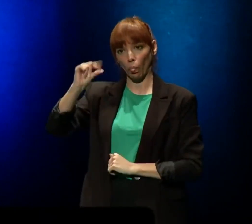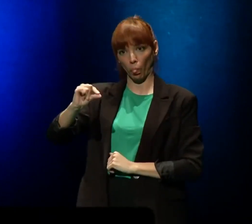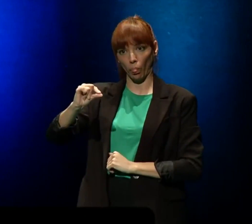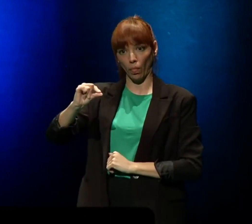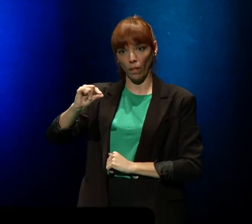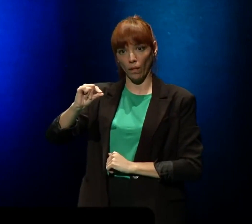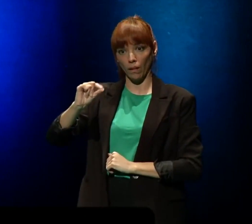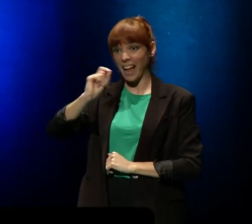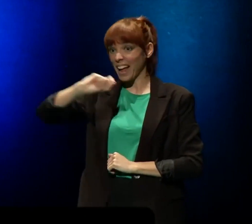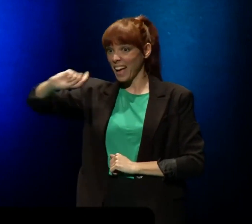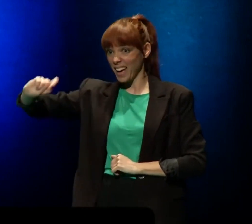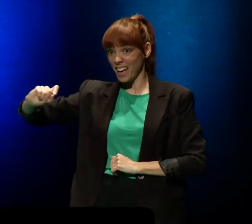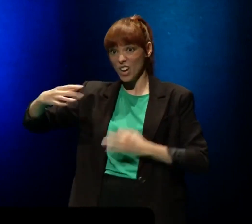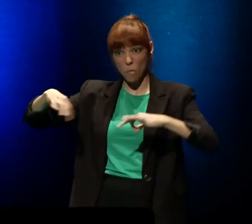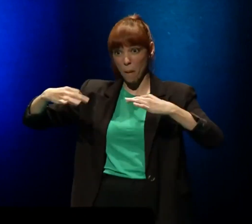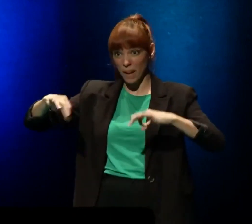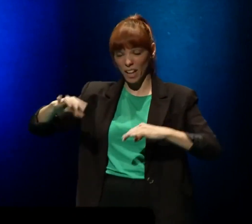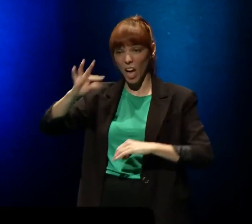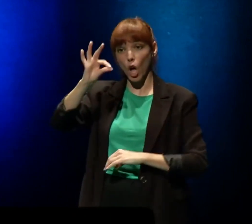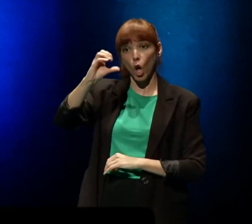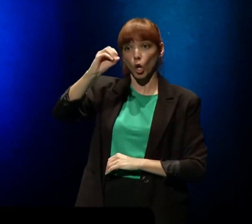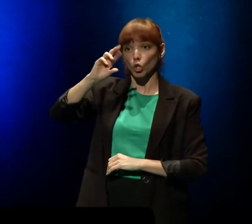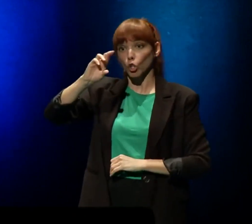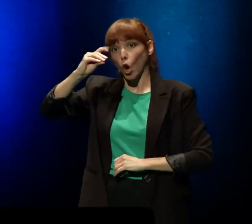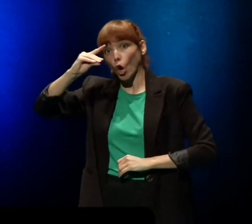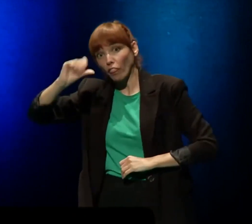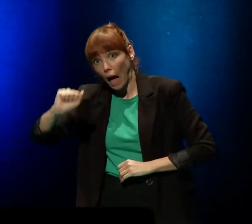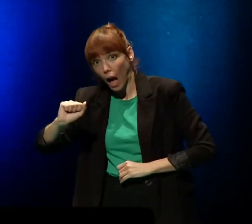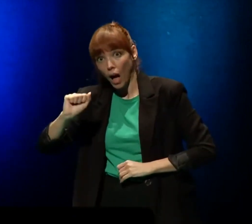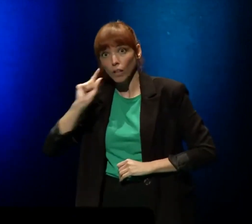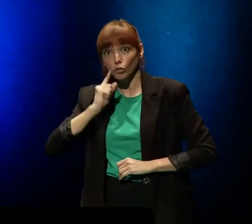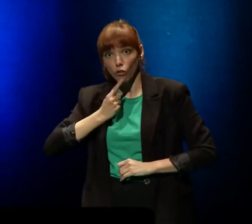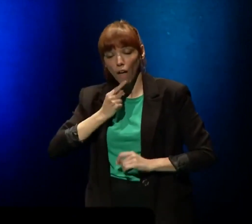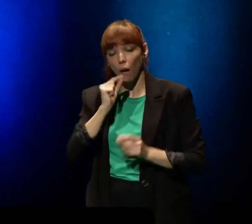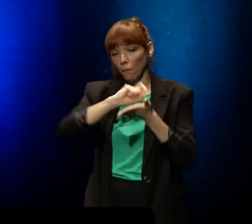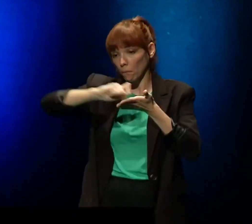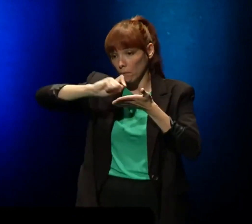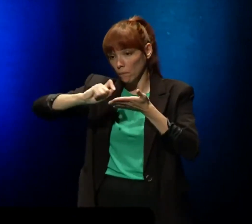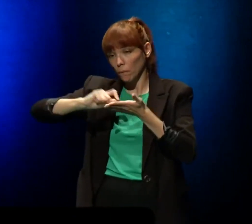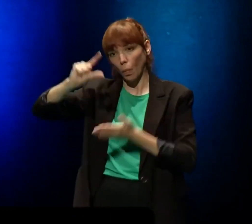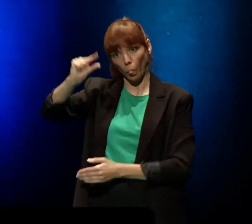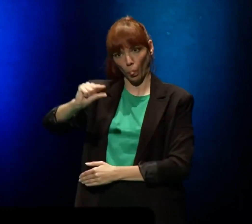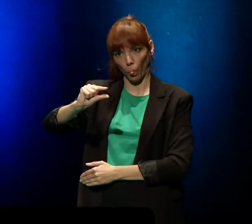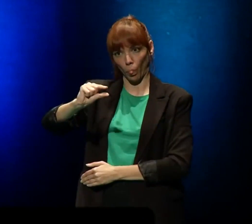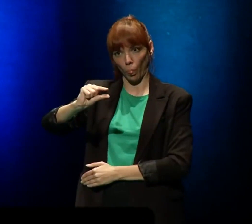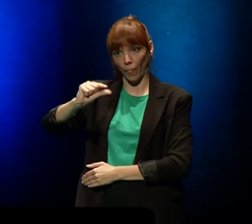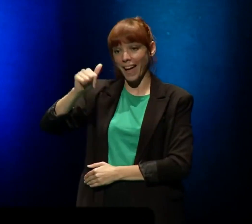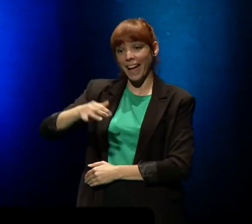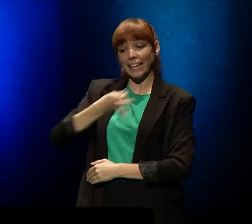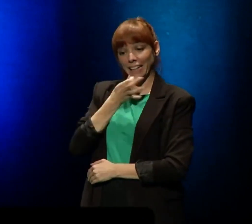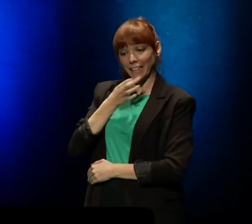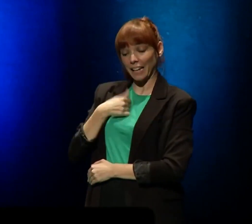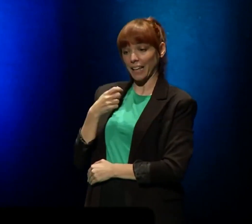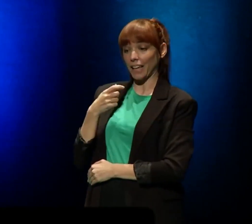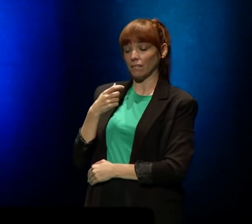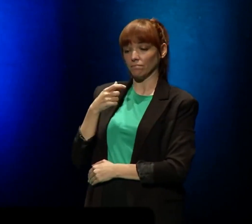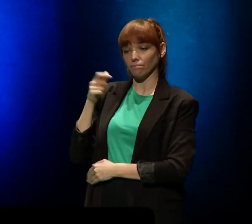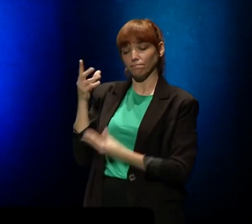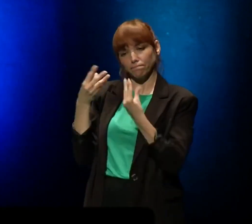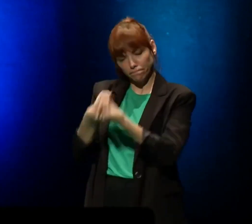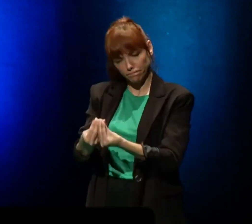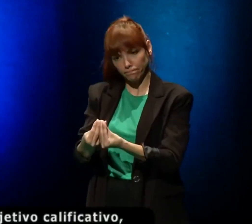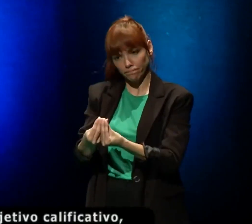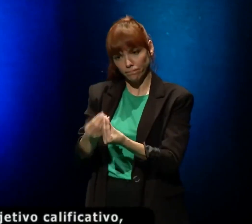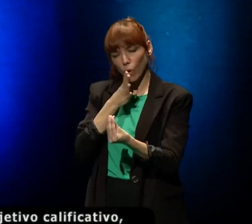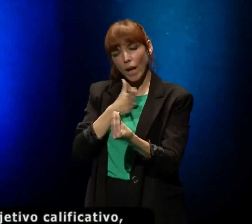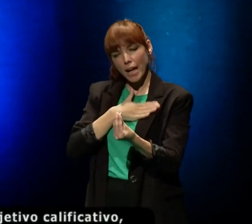minúscula. Esta tarde he venido a acompañaros porque quería hablar de